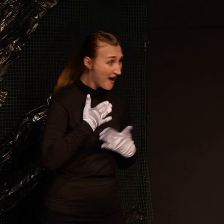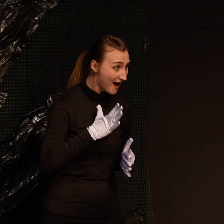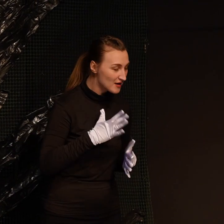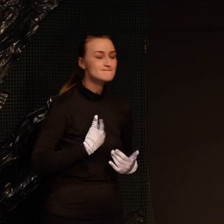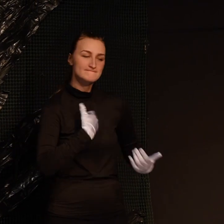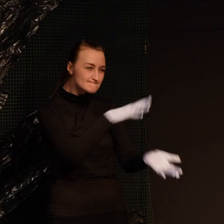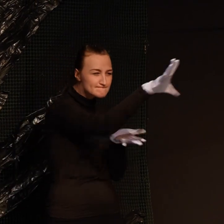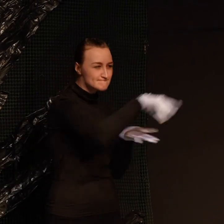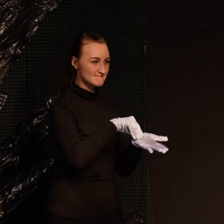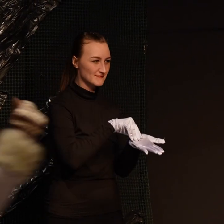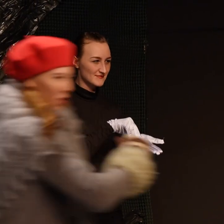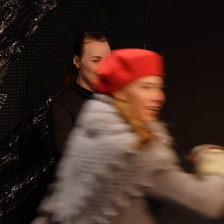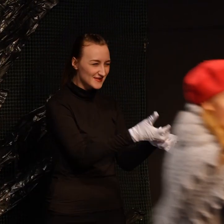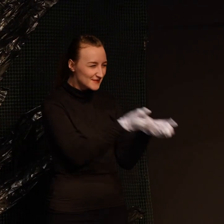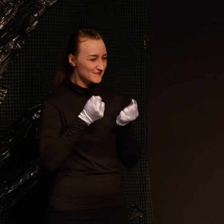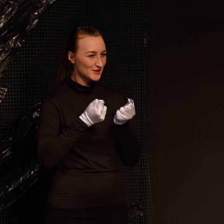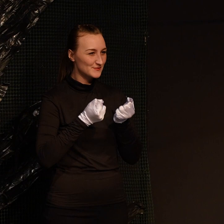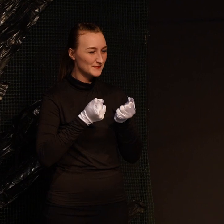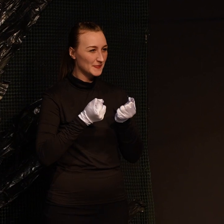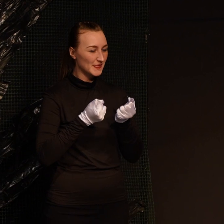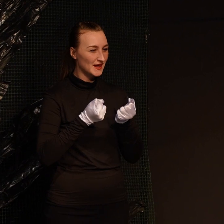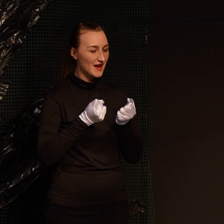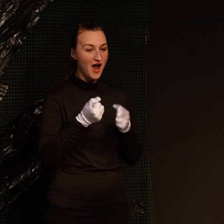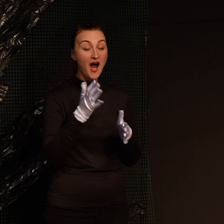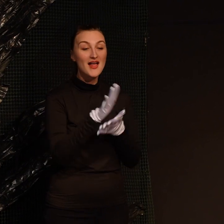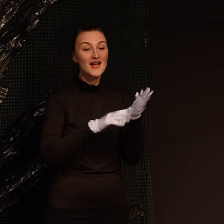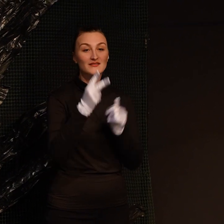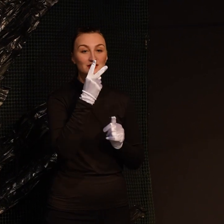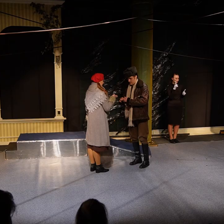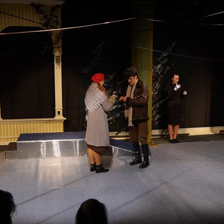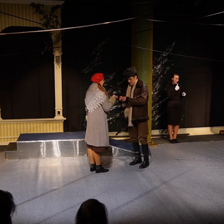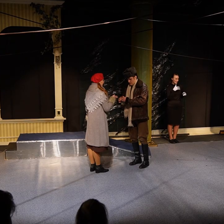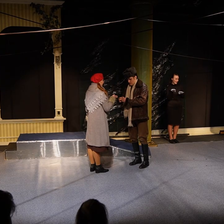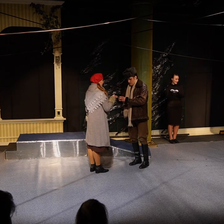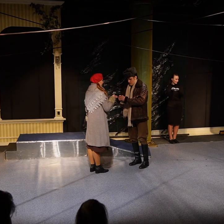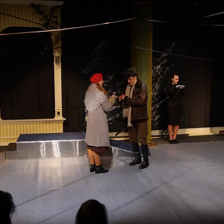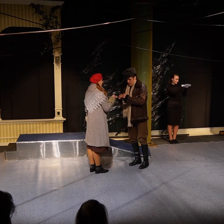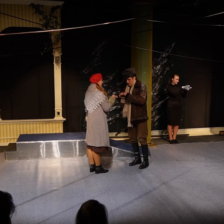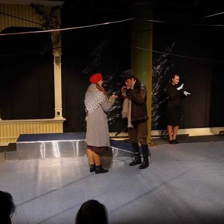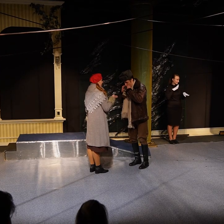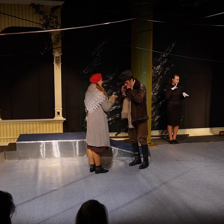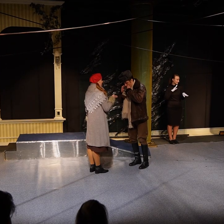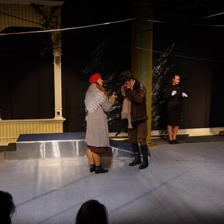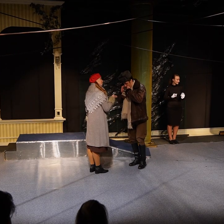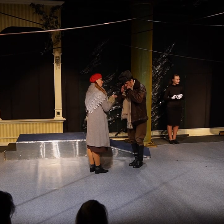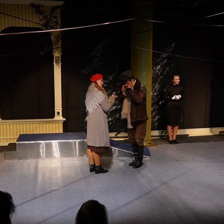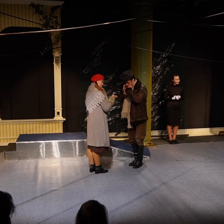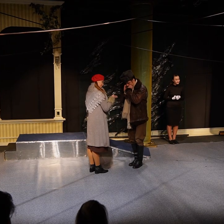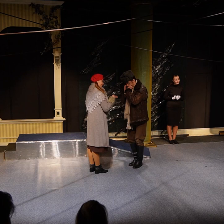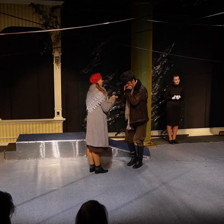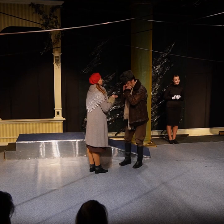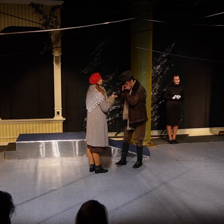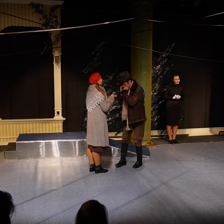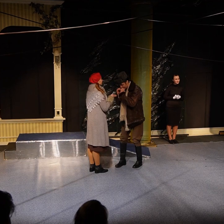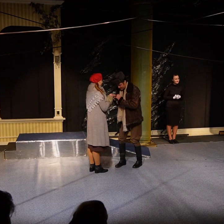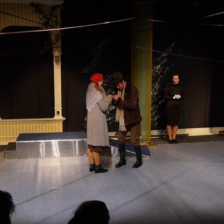третьей актрисой на сцене стала переводчик русского жестового языка Лидия Соболевская. Ей специально шили белоснежные перчатки, чтобы можно